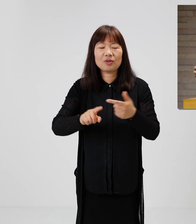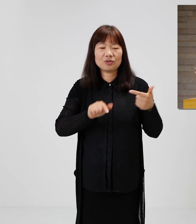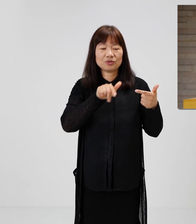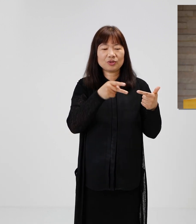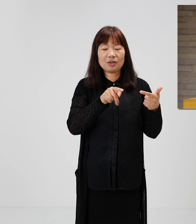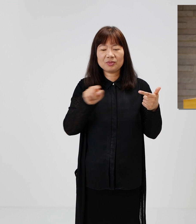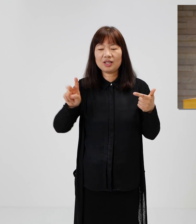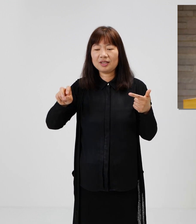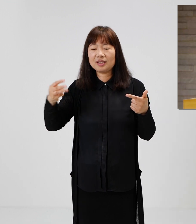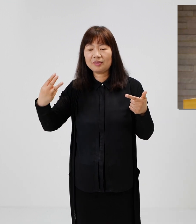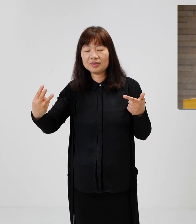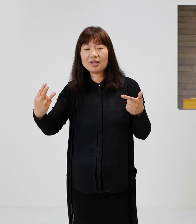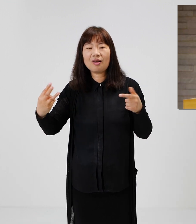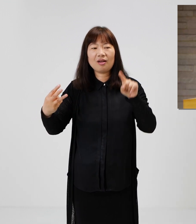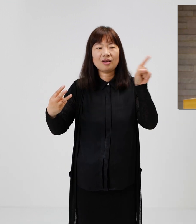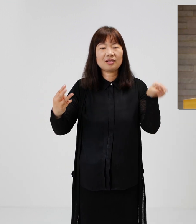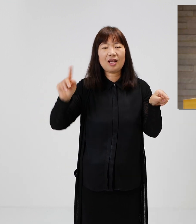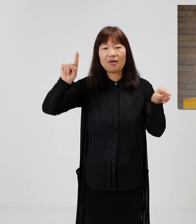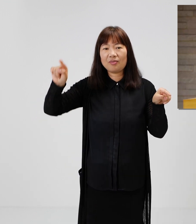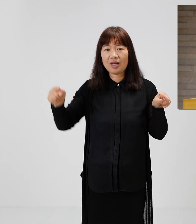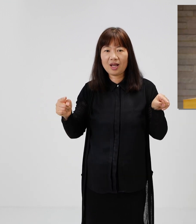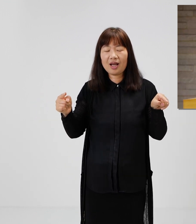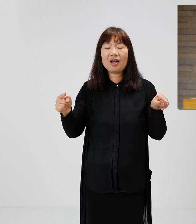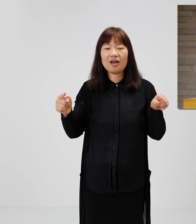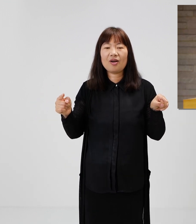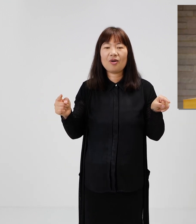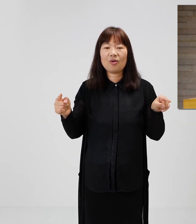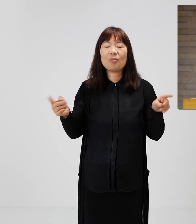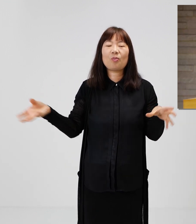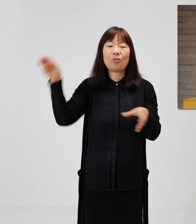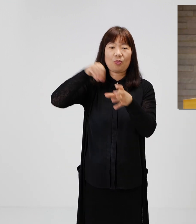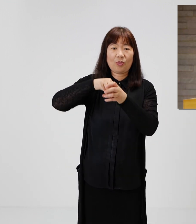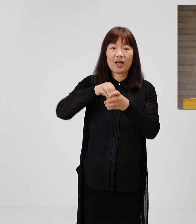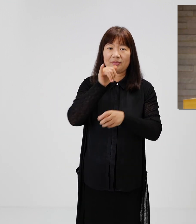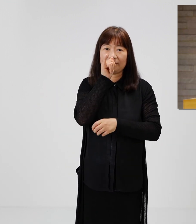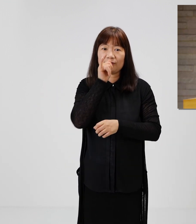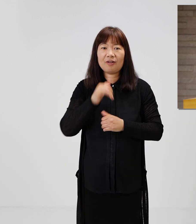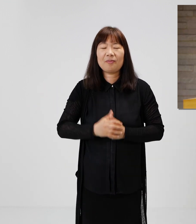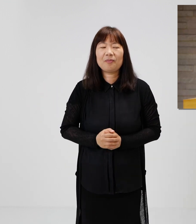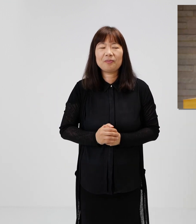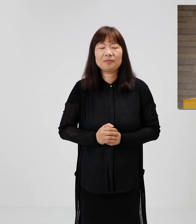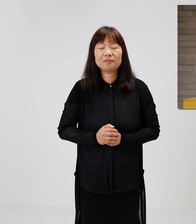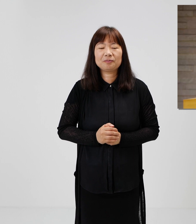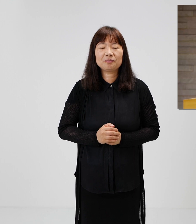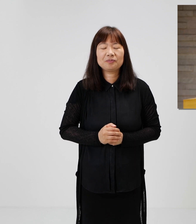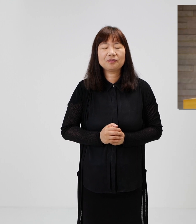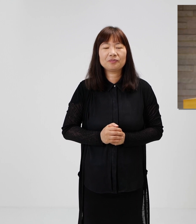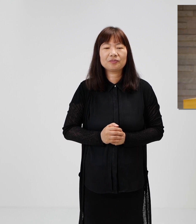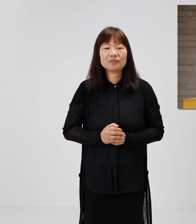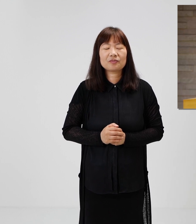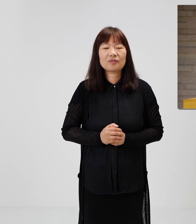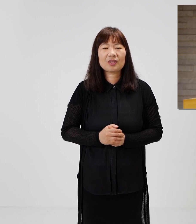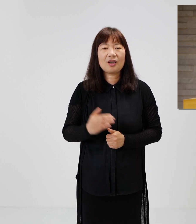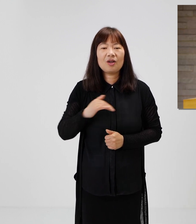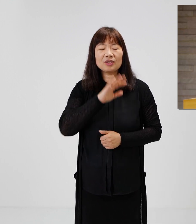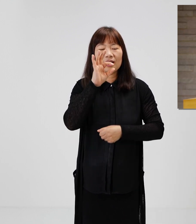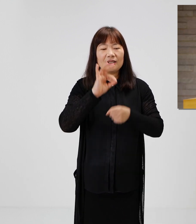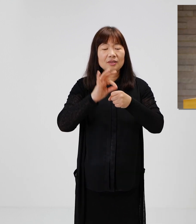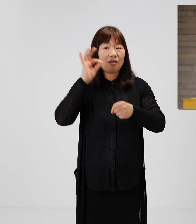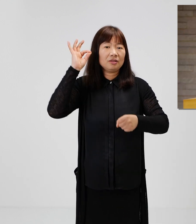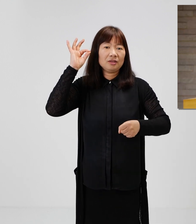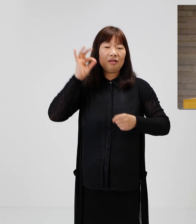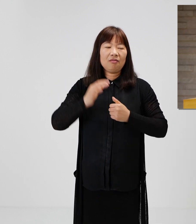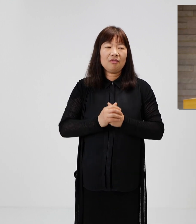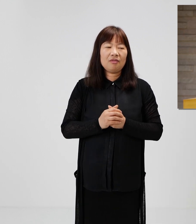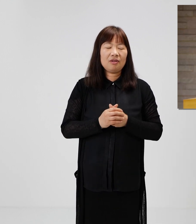23절까지 괄호에 넣은 겁니다. 이런 설명이죠. 왜 우리가 10년